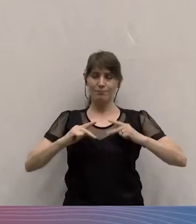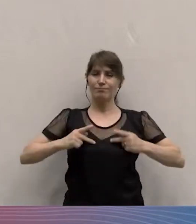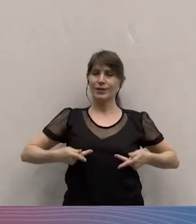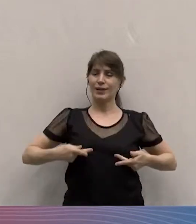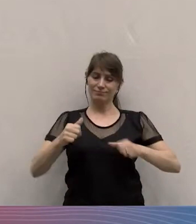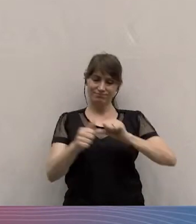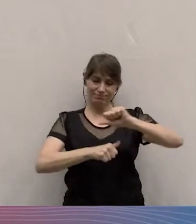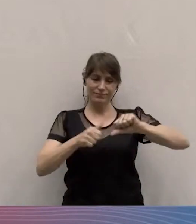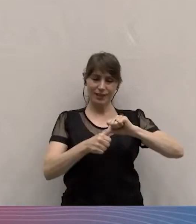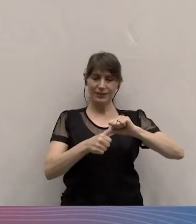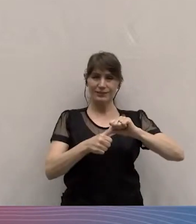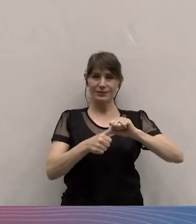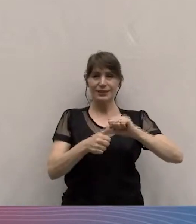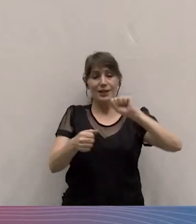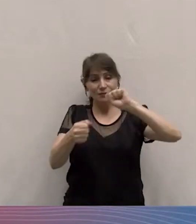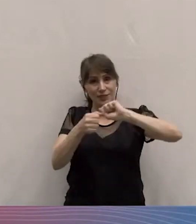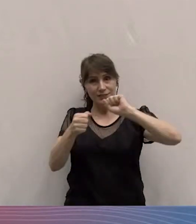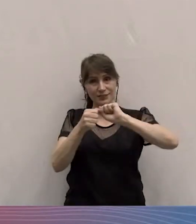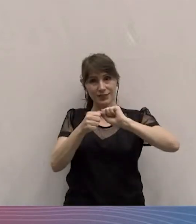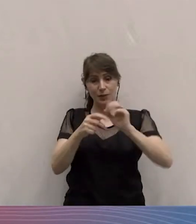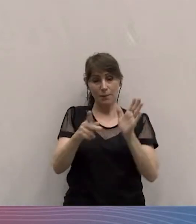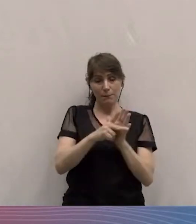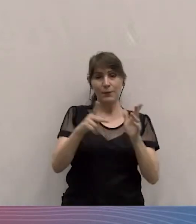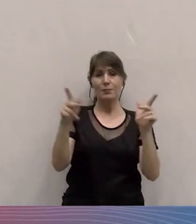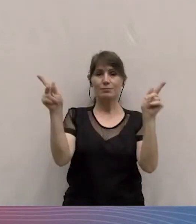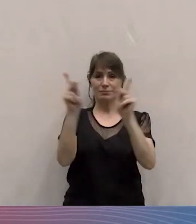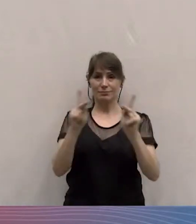fazendo a paz.